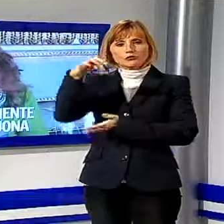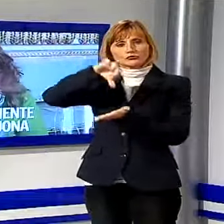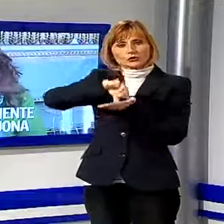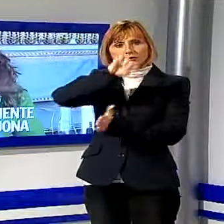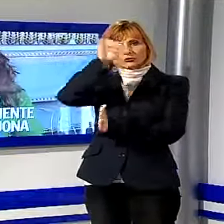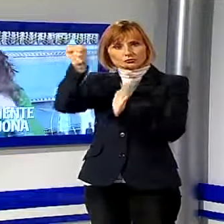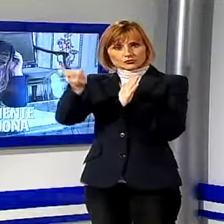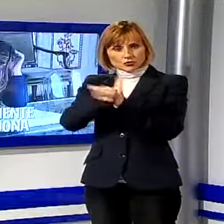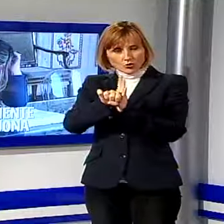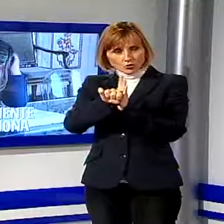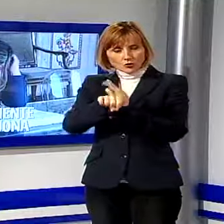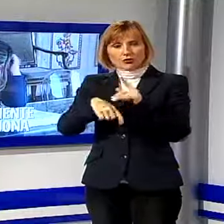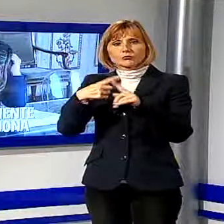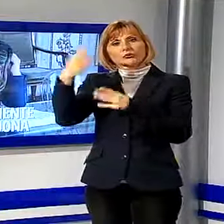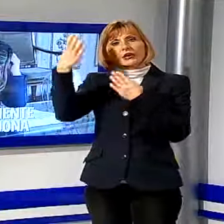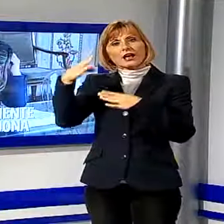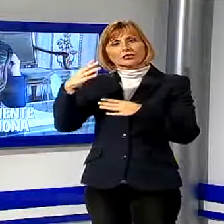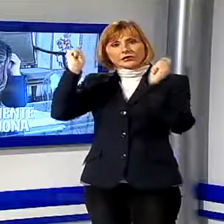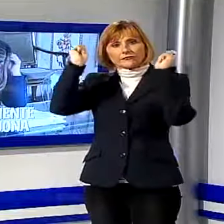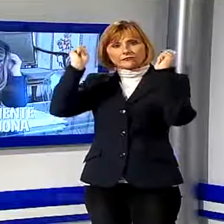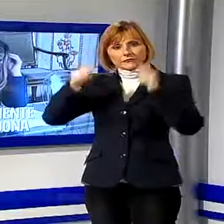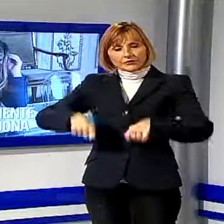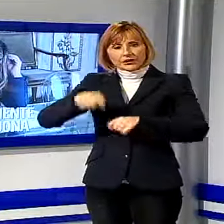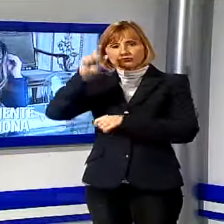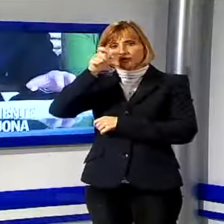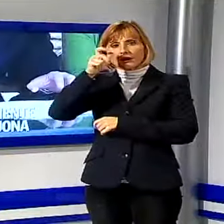solo. Cantieri al via a gennaio-febbraio.